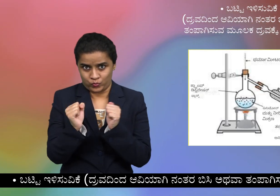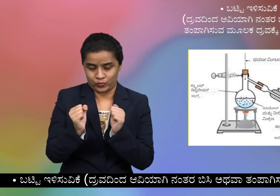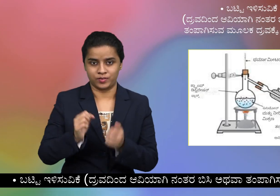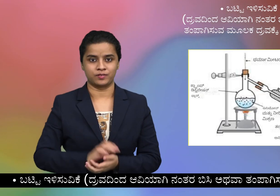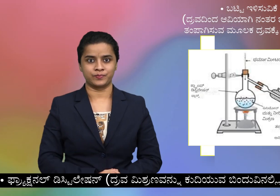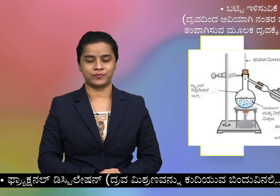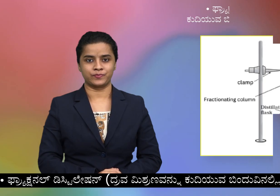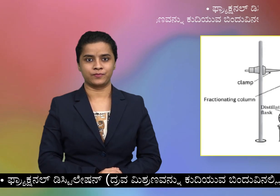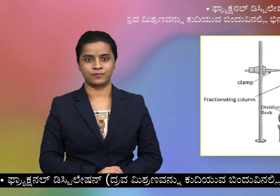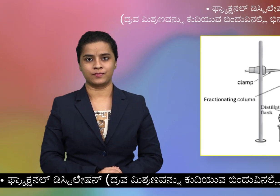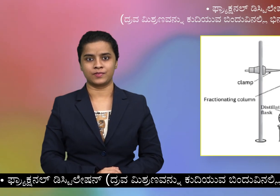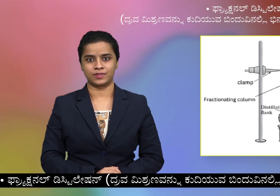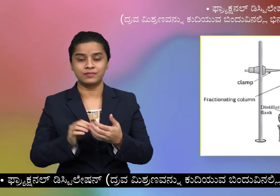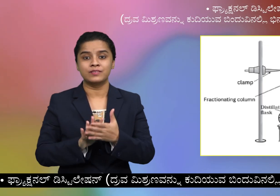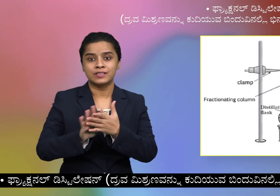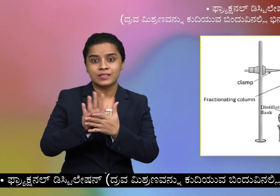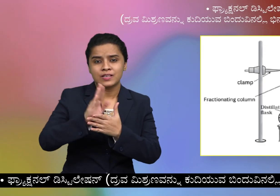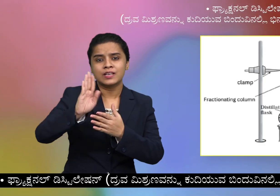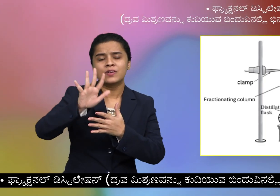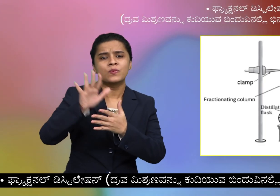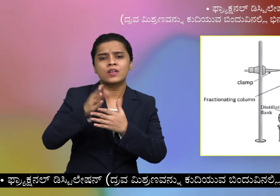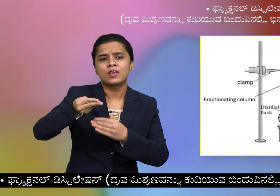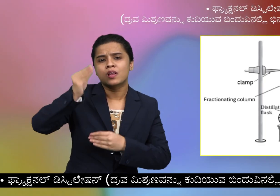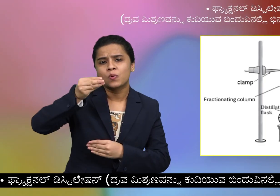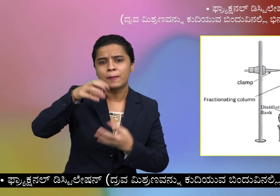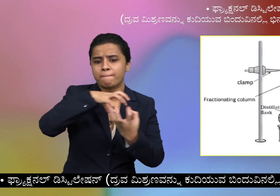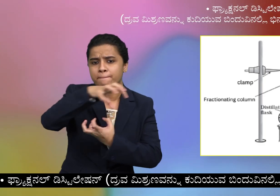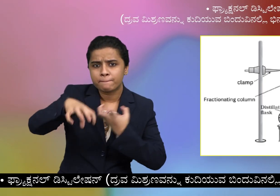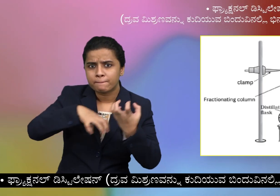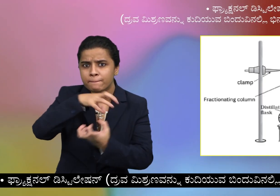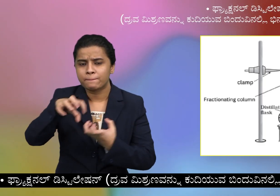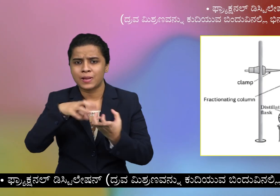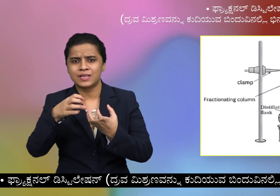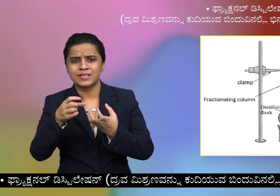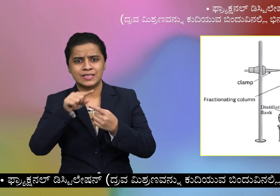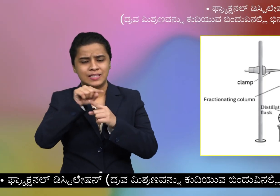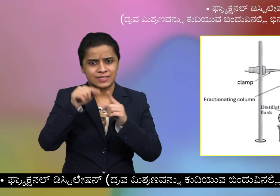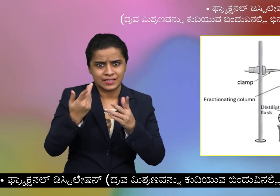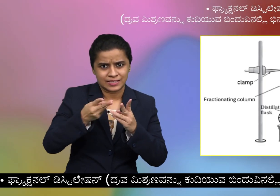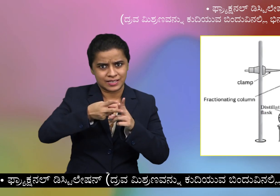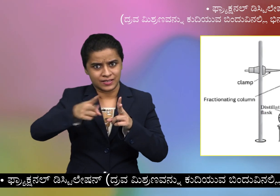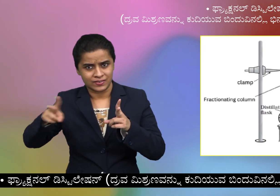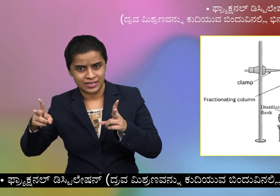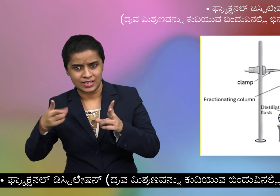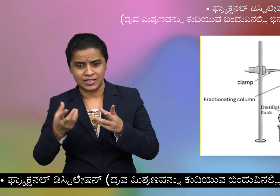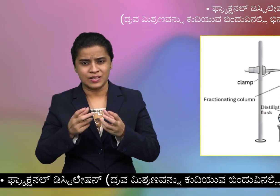ಹಿಂತಿರುಗಿ, ಫ್ರಾಕ್ಷನಲ್ ಡಿಸ್ಟಿಲೇಷನ್, ದ್ರವ ಮಿಶ್ರಣವನ್ನು ಕುದಿಯುವ ಬಿಂದುವಿನಲ್ಲಿ